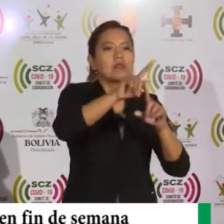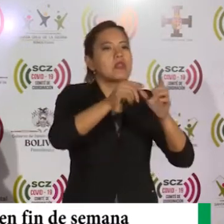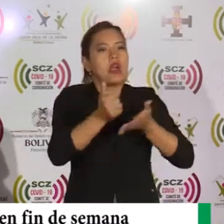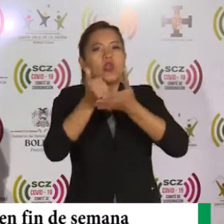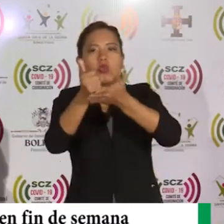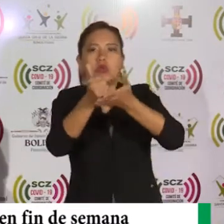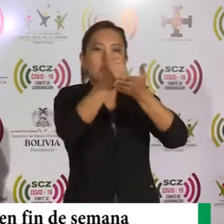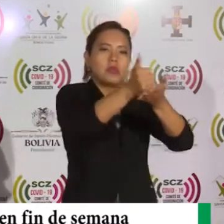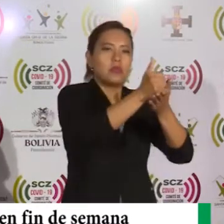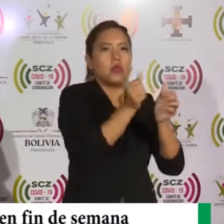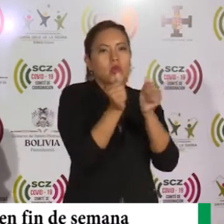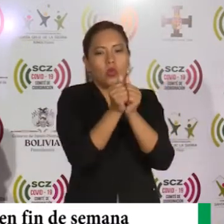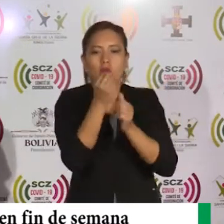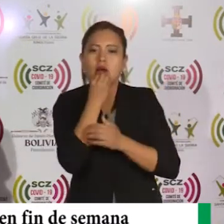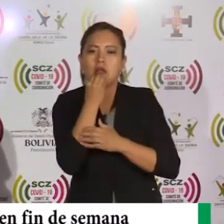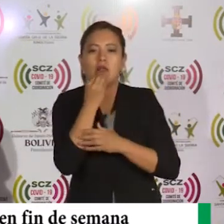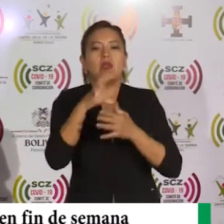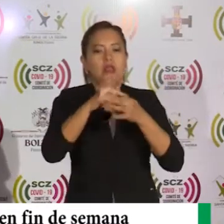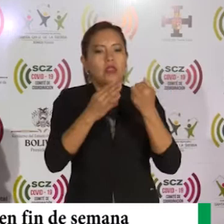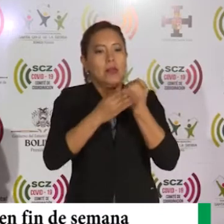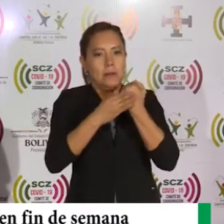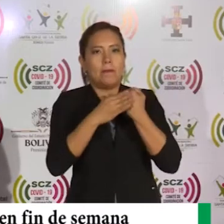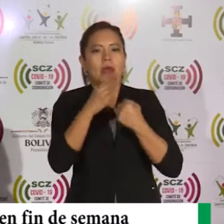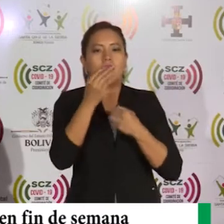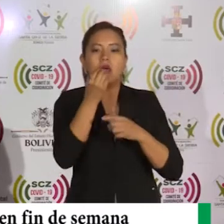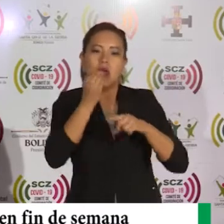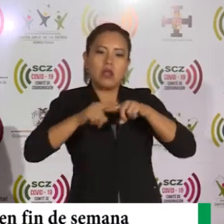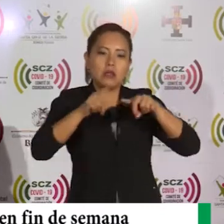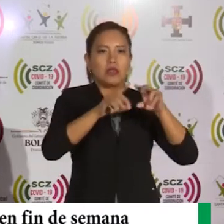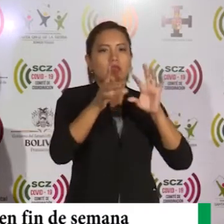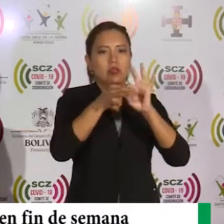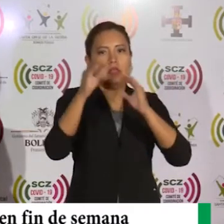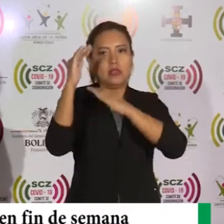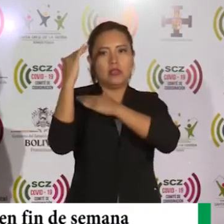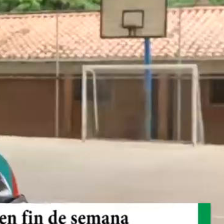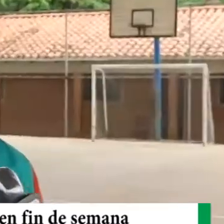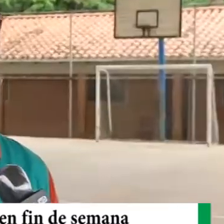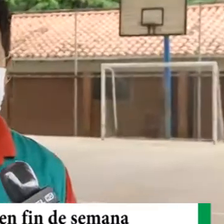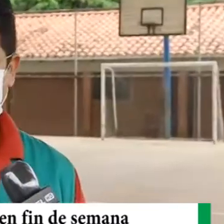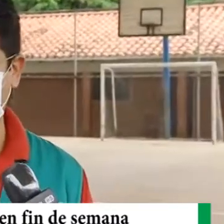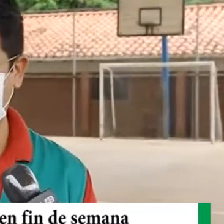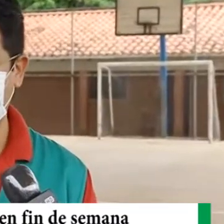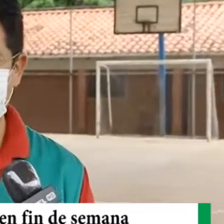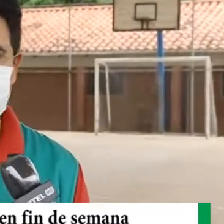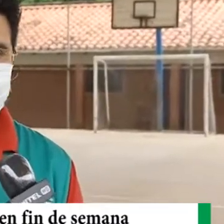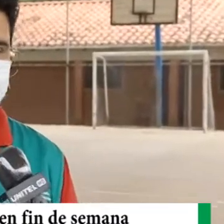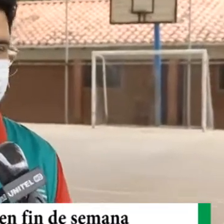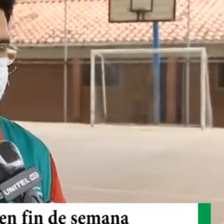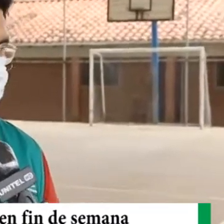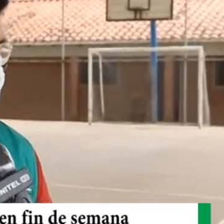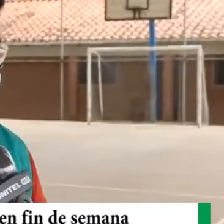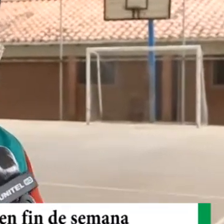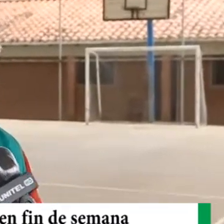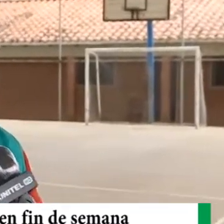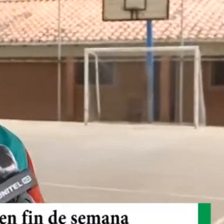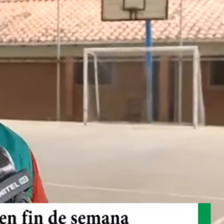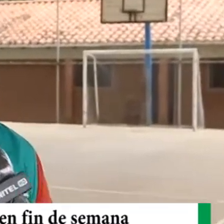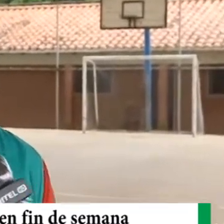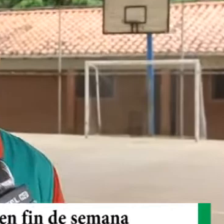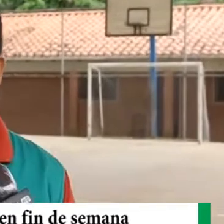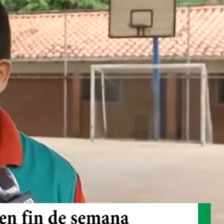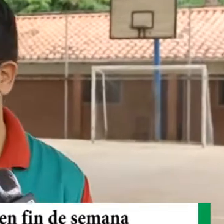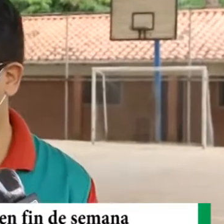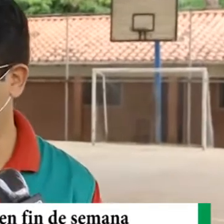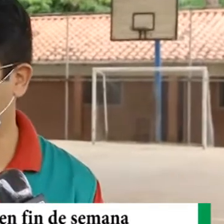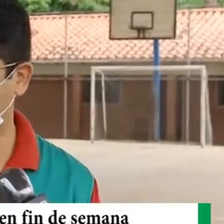ayudamos con alimentos del Banco de Alimentos del Departamento de Santa Cruz. Hoy estamos entregando en la provincia de Chilo y